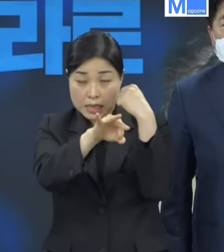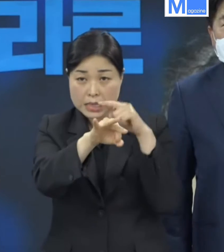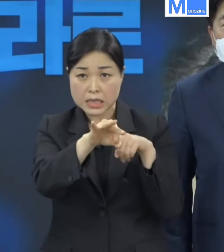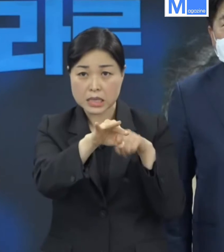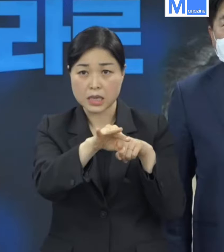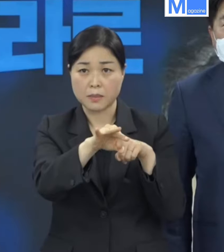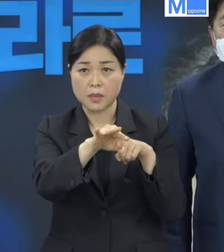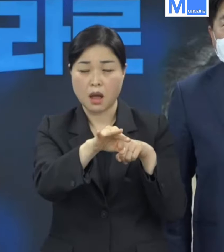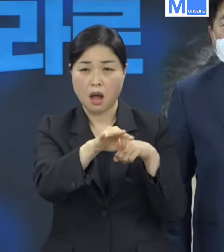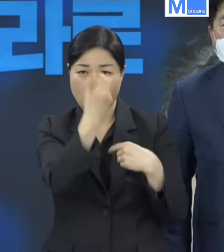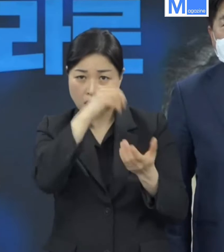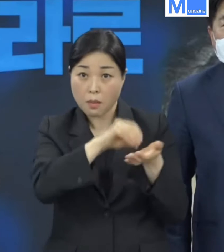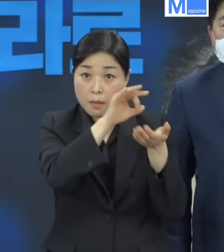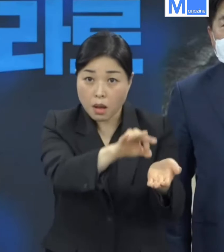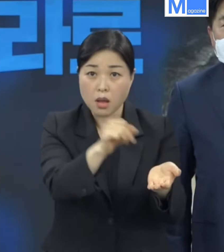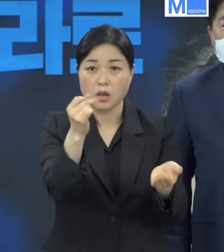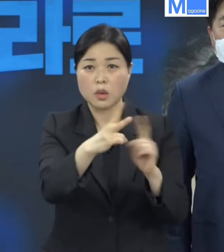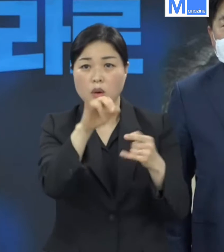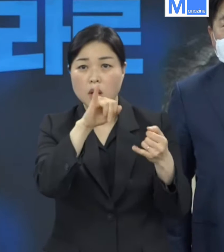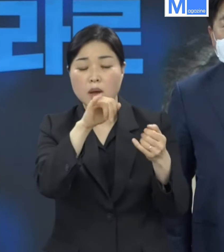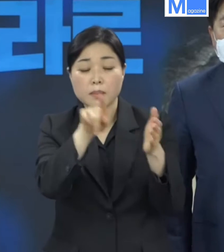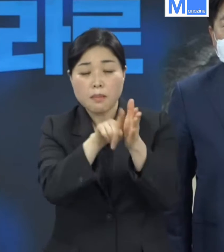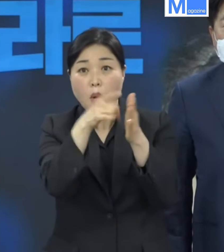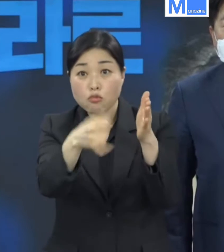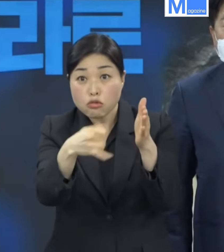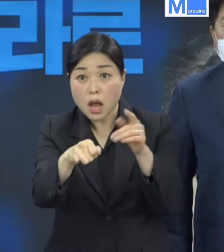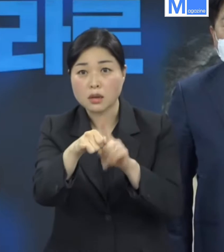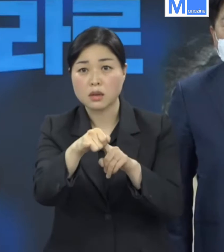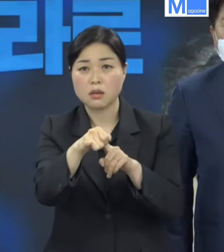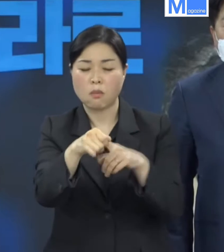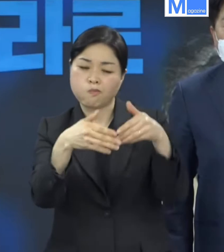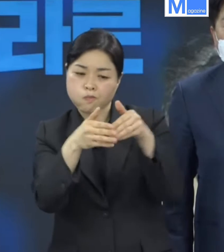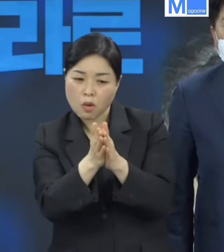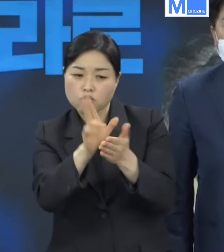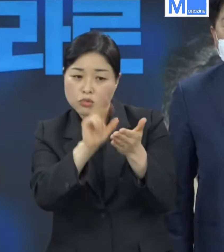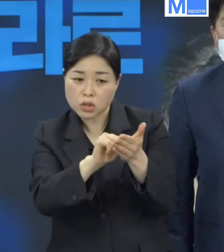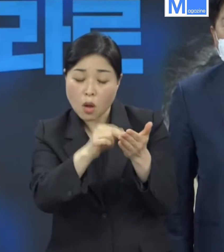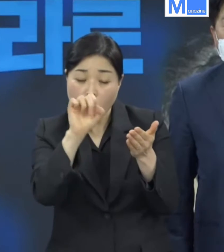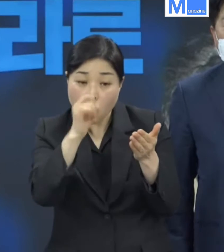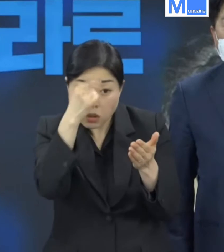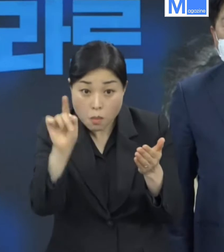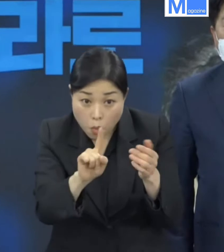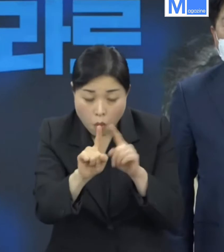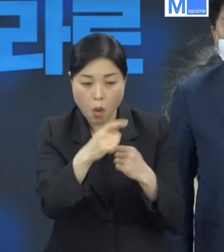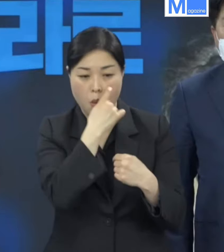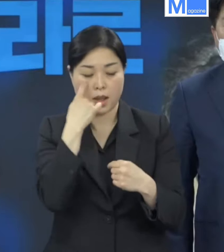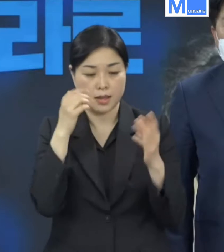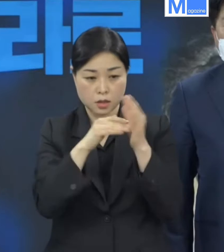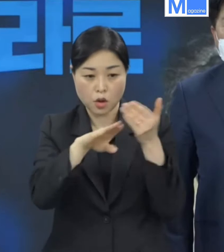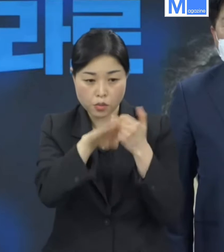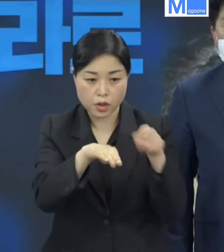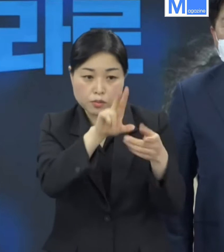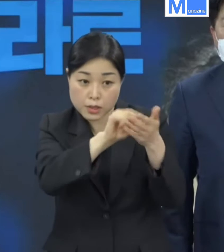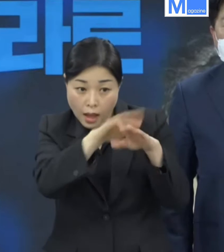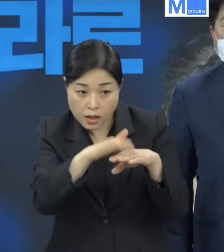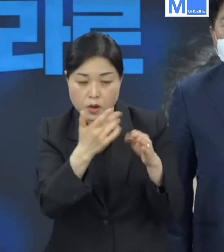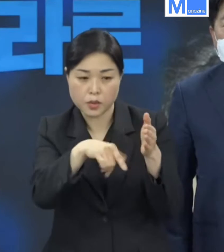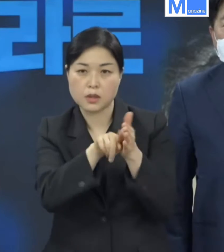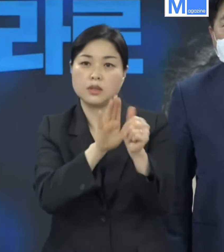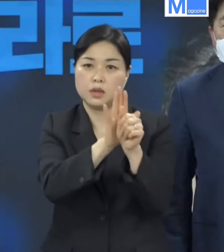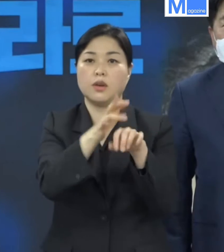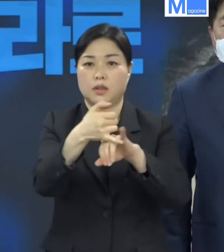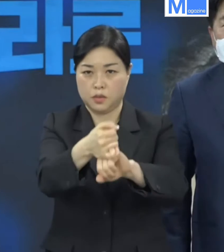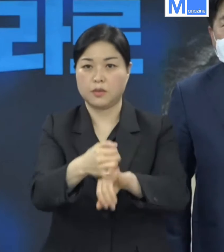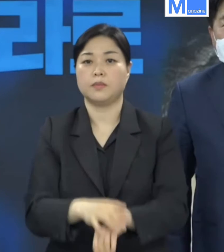등 폐업의 지체 요인을 개선해서 적시에 폐업한 후에 신속하게 재도전할 수 있도록